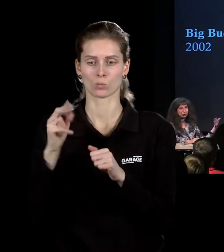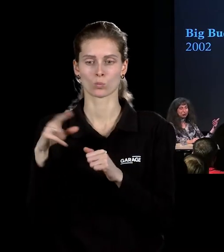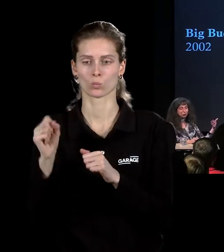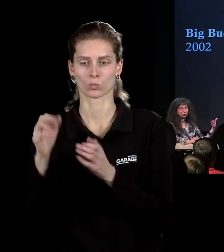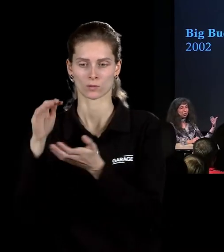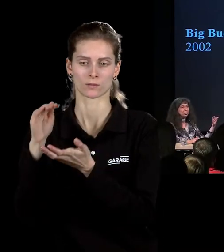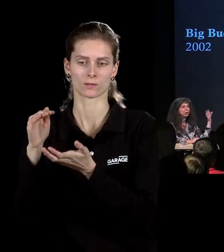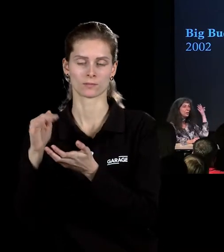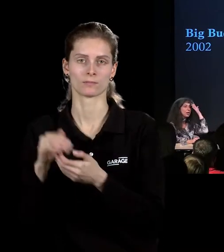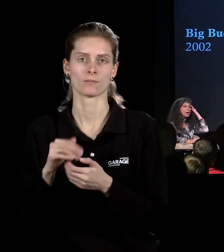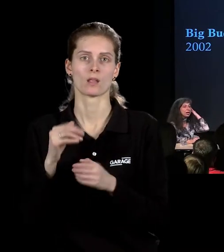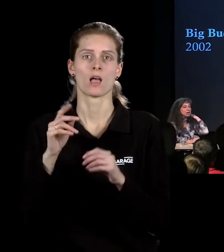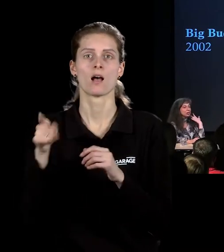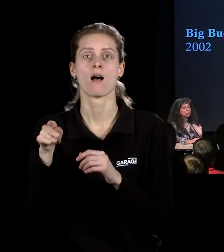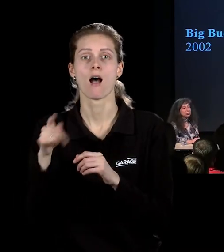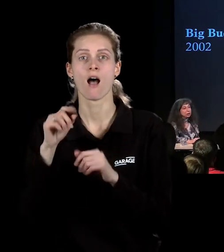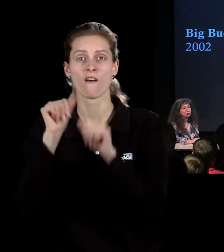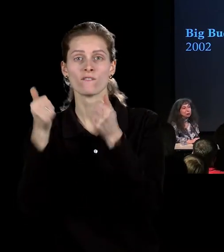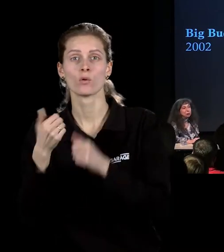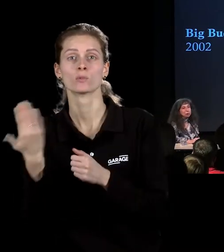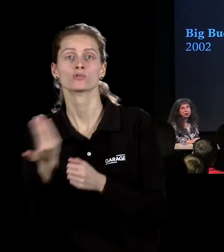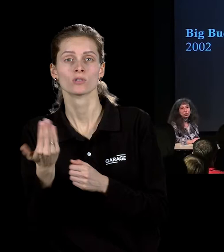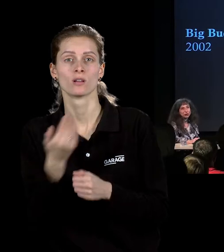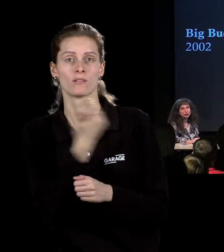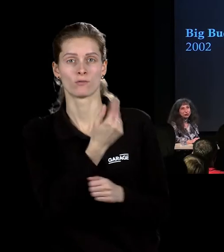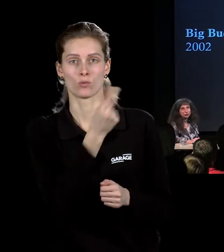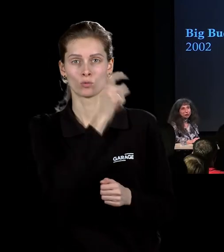художника, изображающее Чаньхуаня.